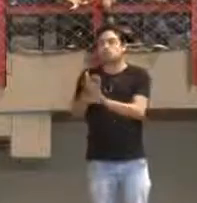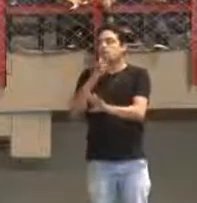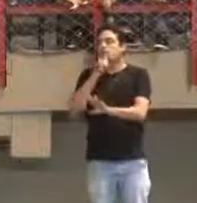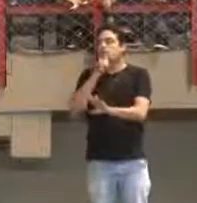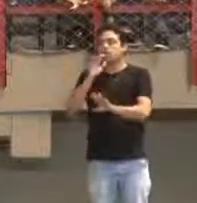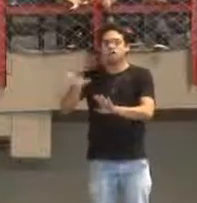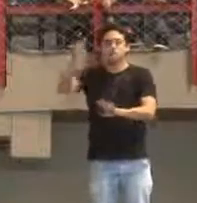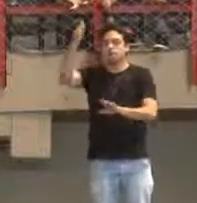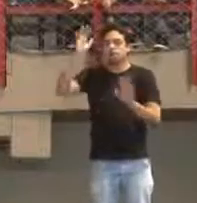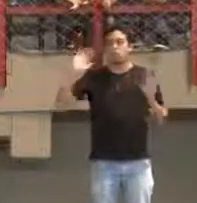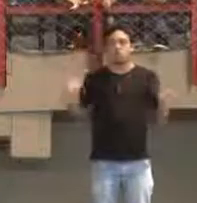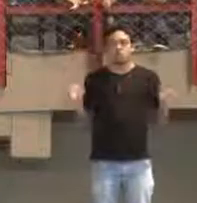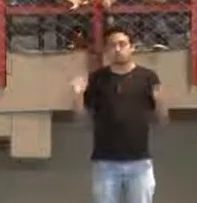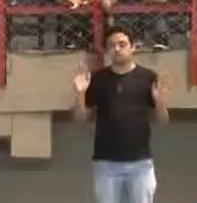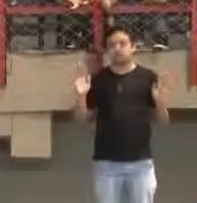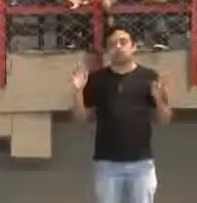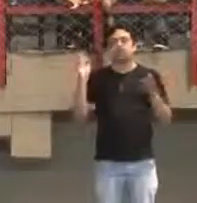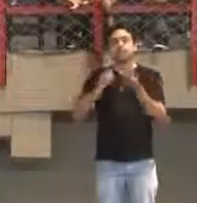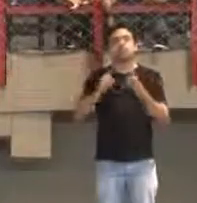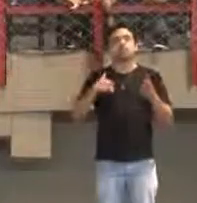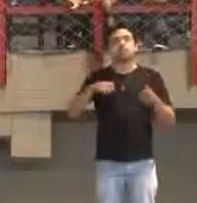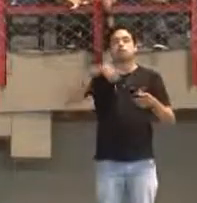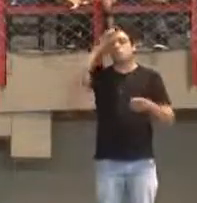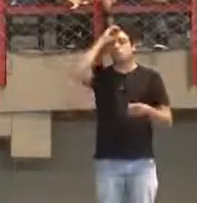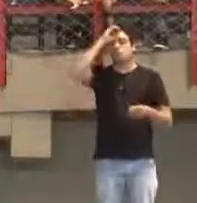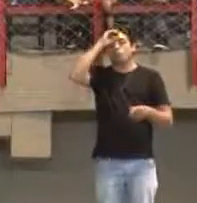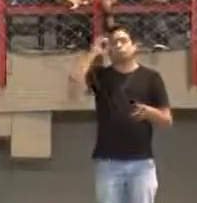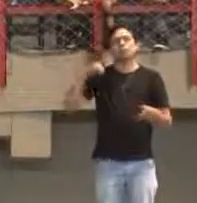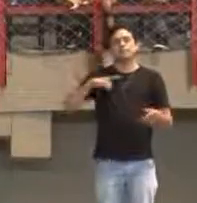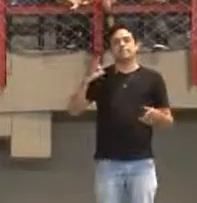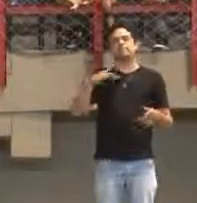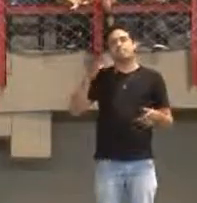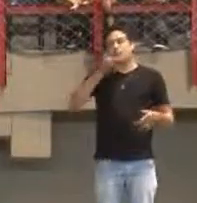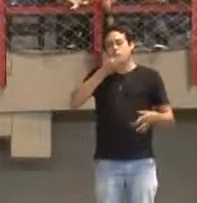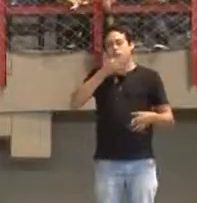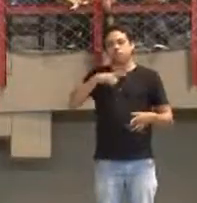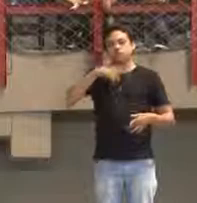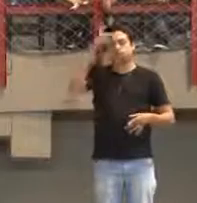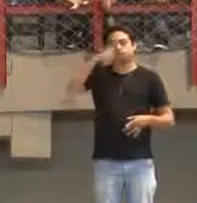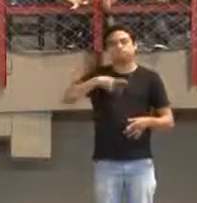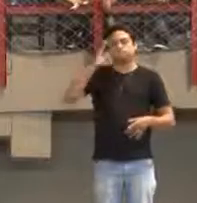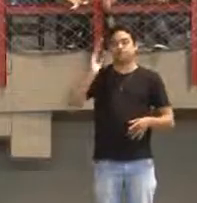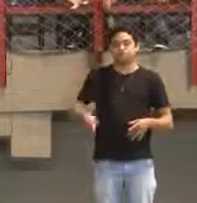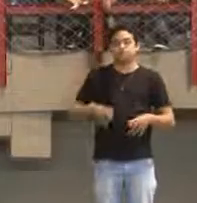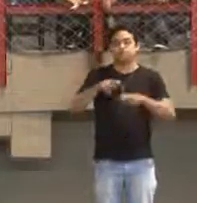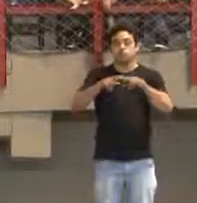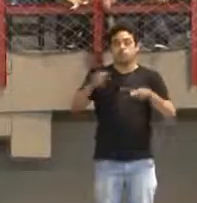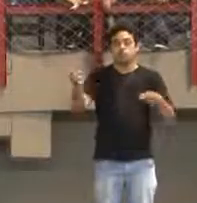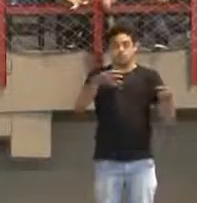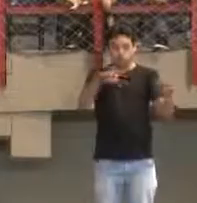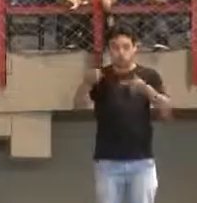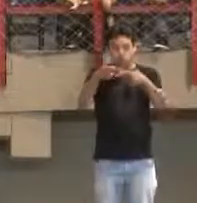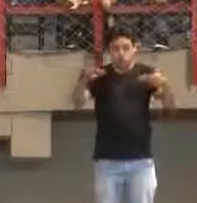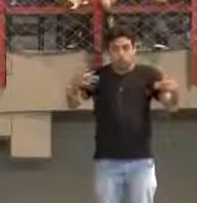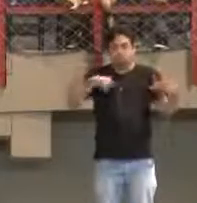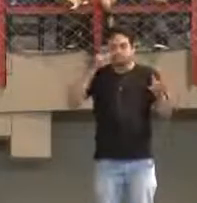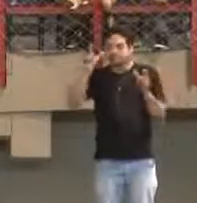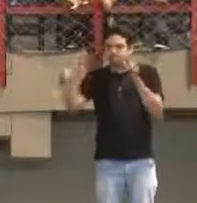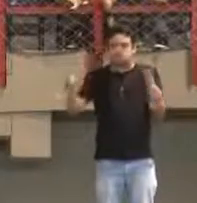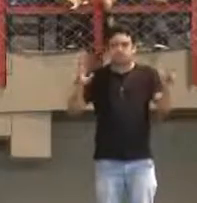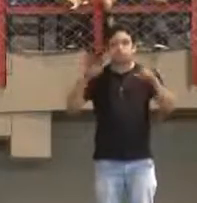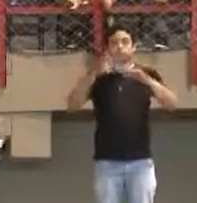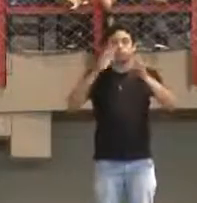traiu melhor ainda e quem não acha nada a gente sempre acha alguma coisa e essas novidades é que são interessantes